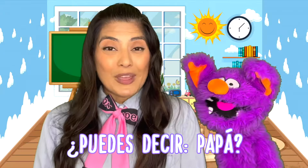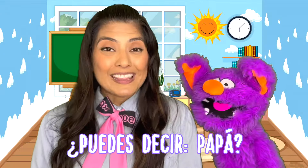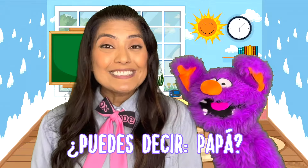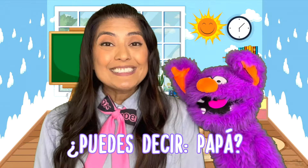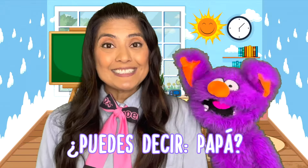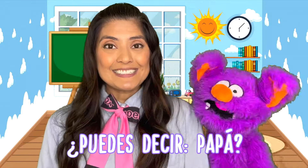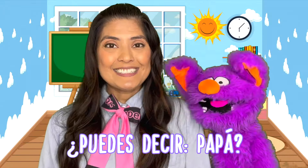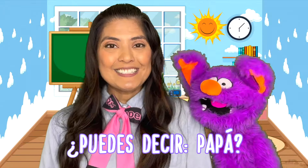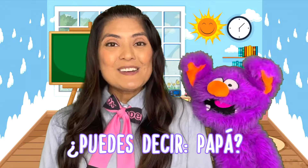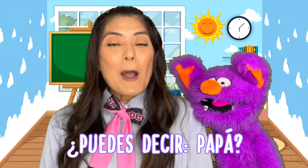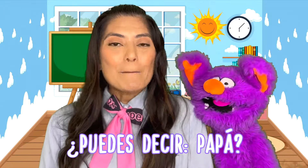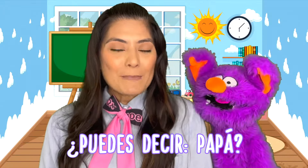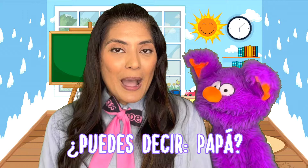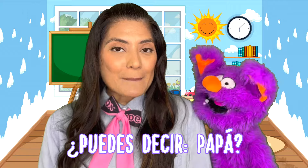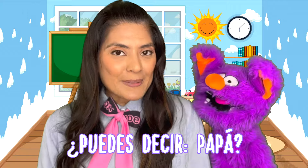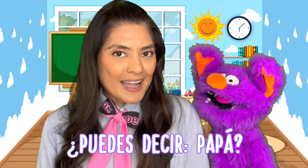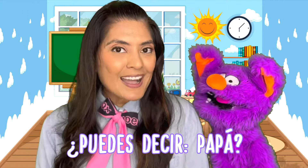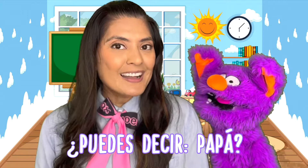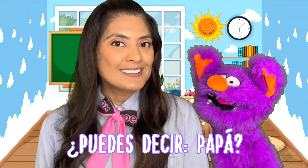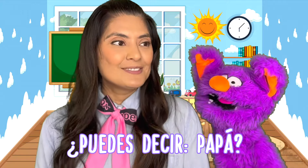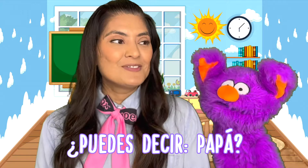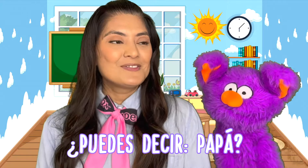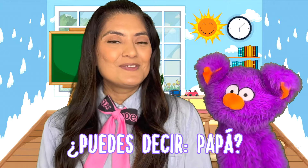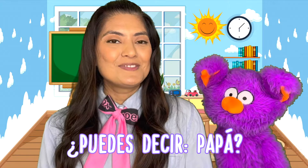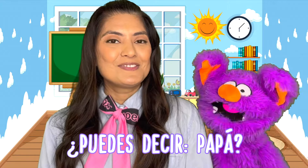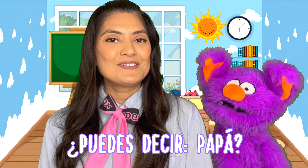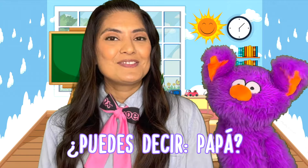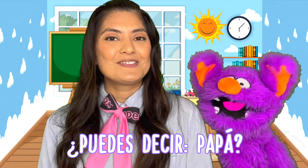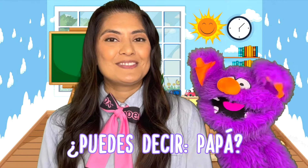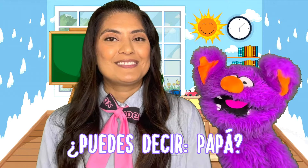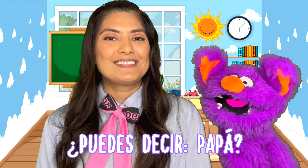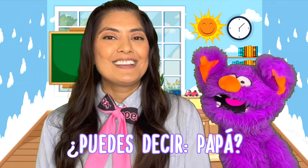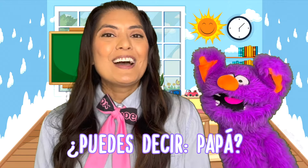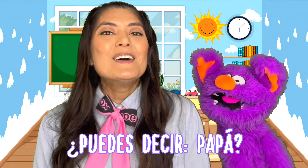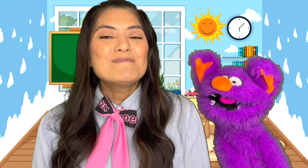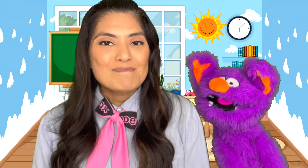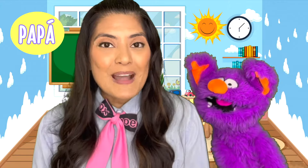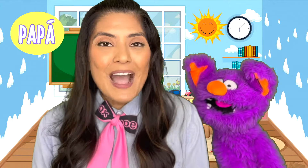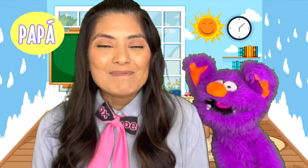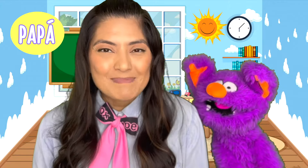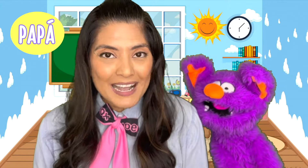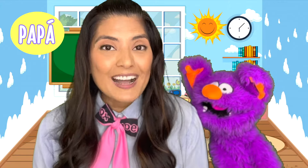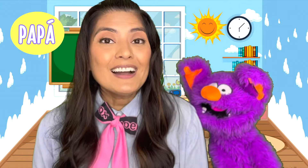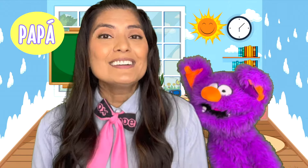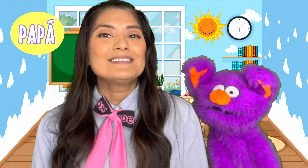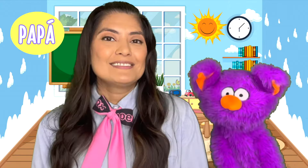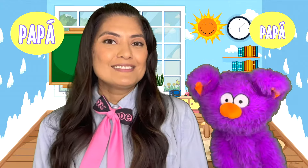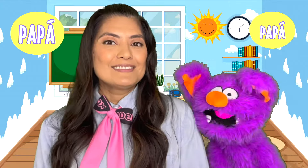¿Puedes decir papá? Papá. Papá.